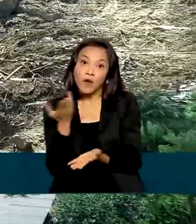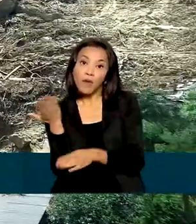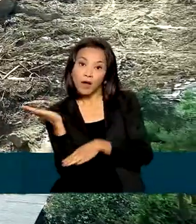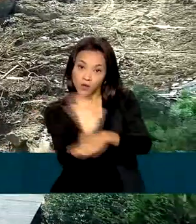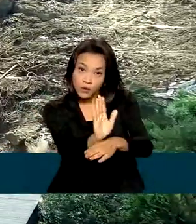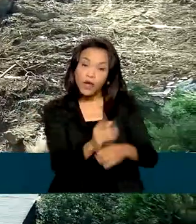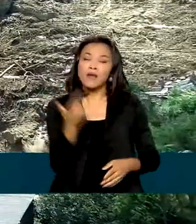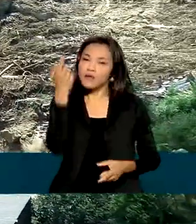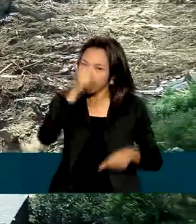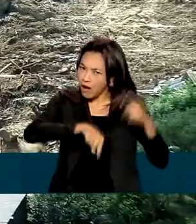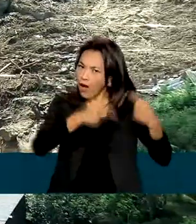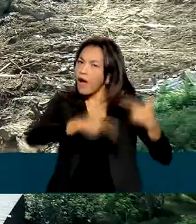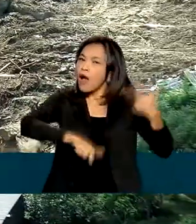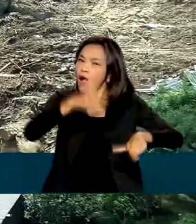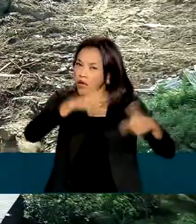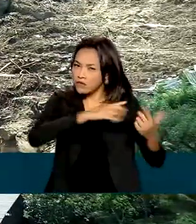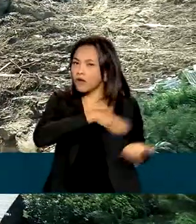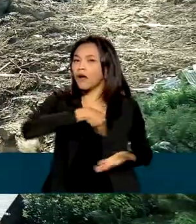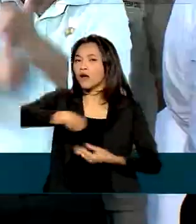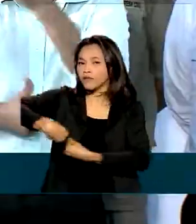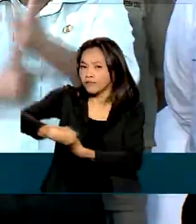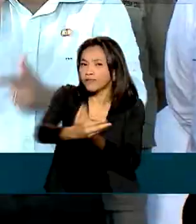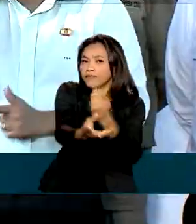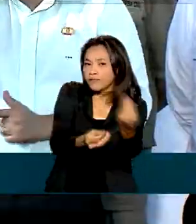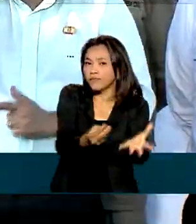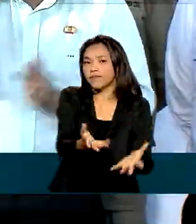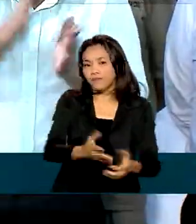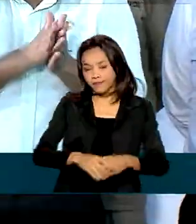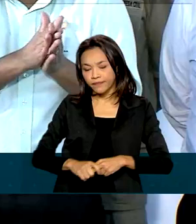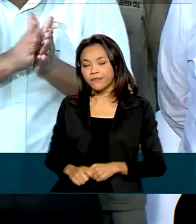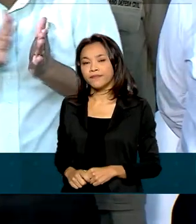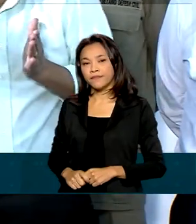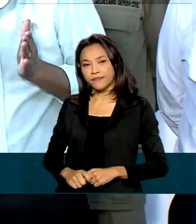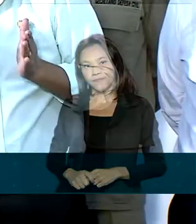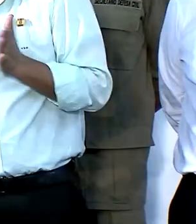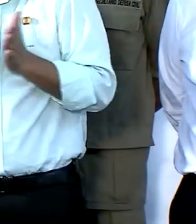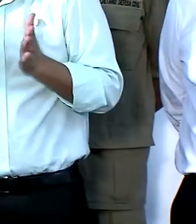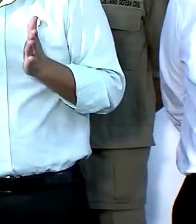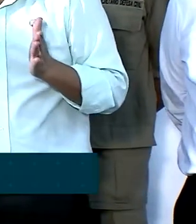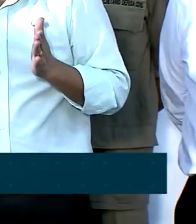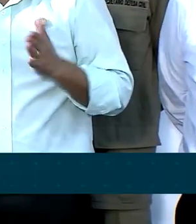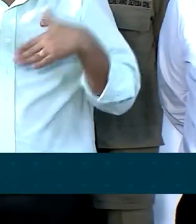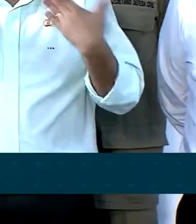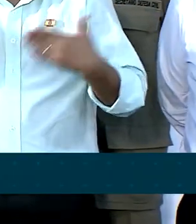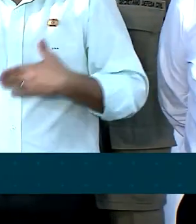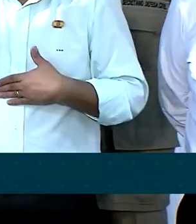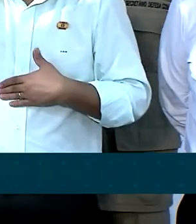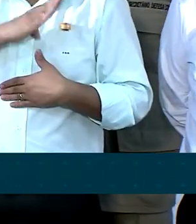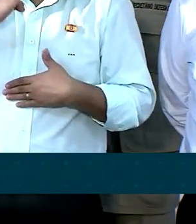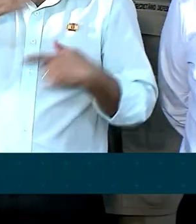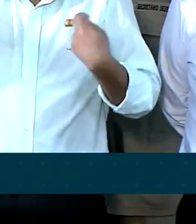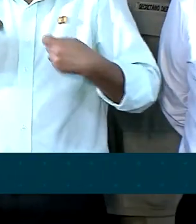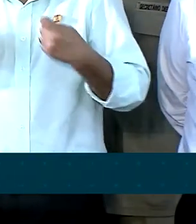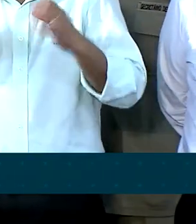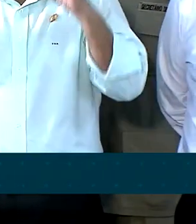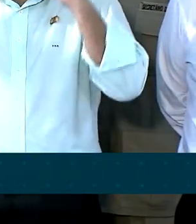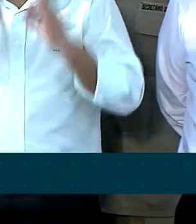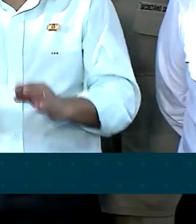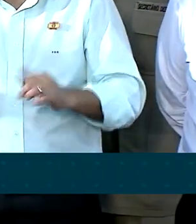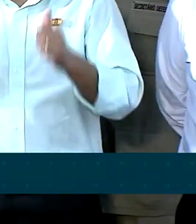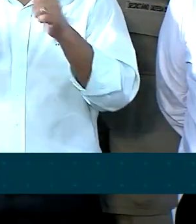verbas devem ser disponibilizadas. A gente só vai saber, por exemplo, qual a necessidade de reconstrução depois